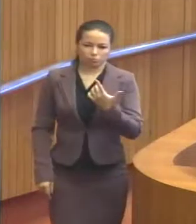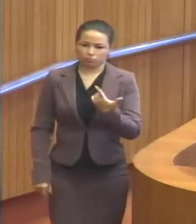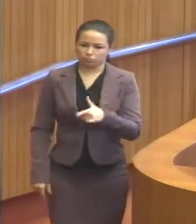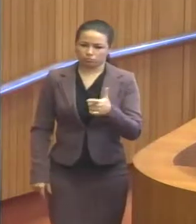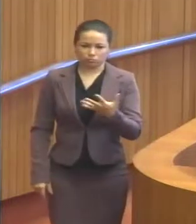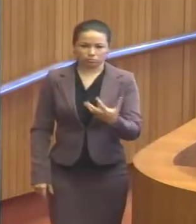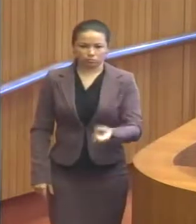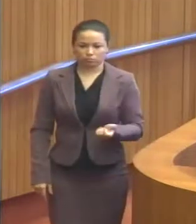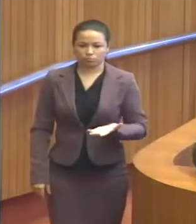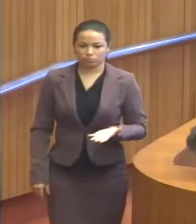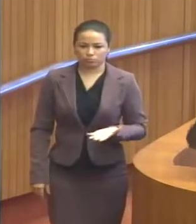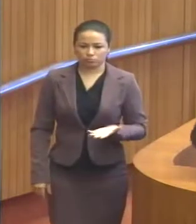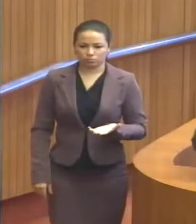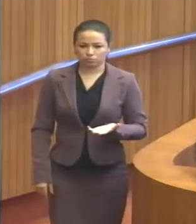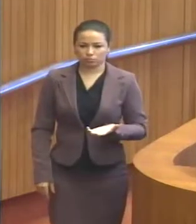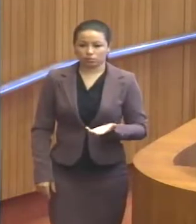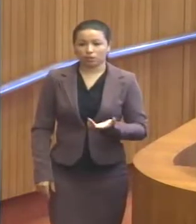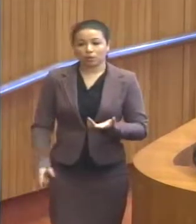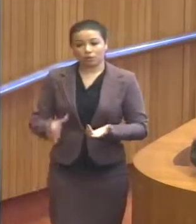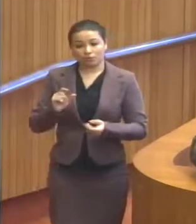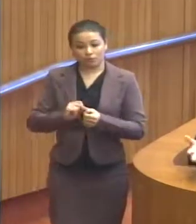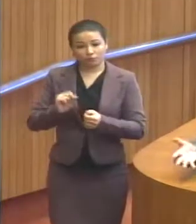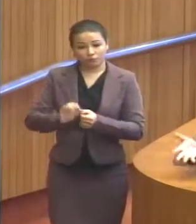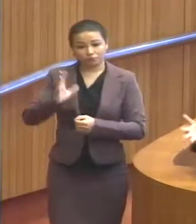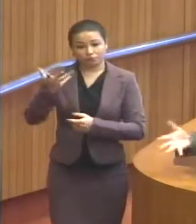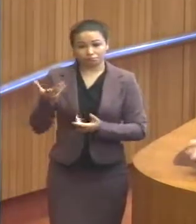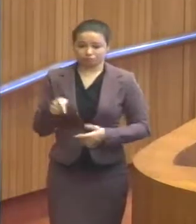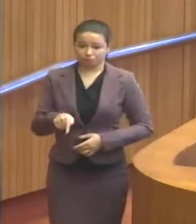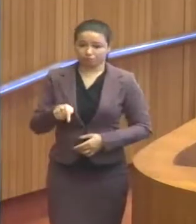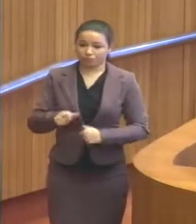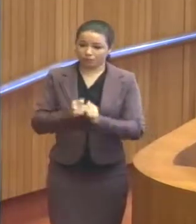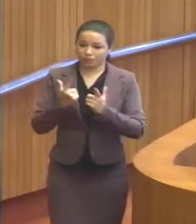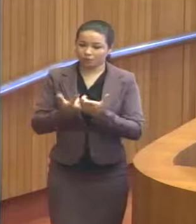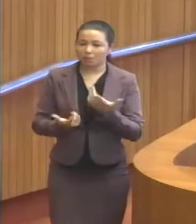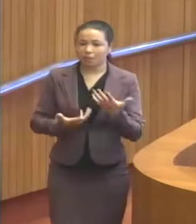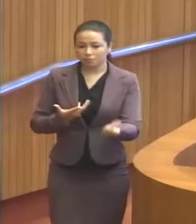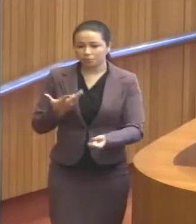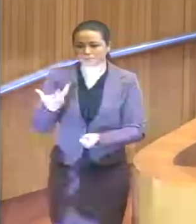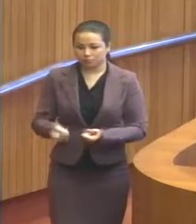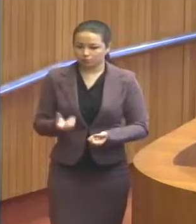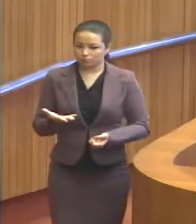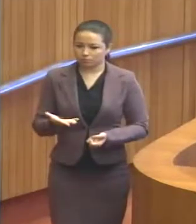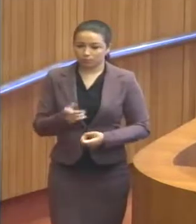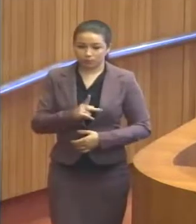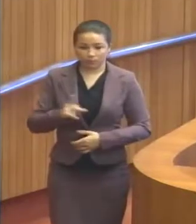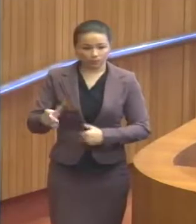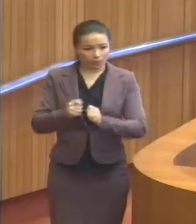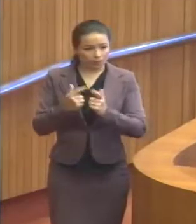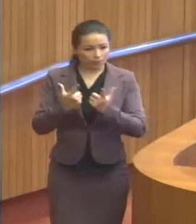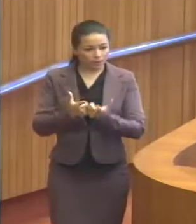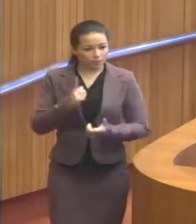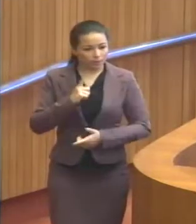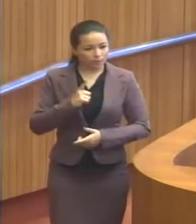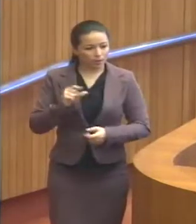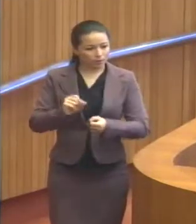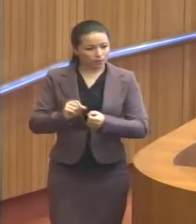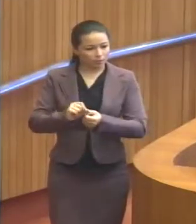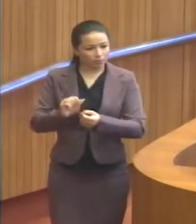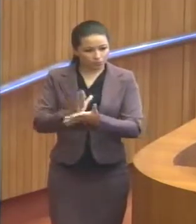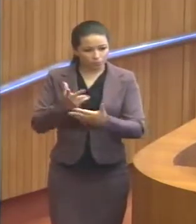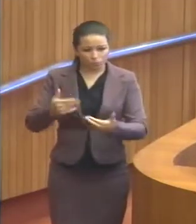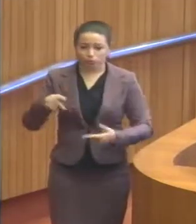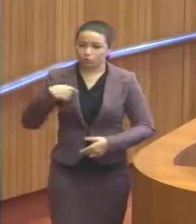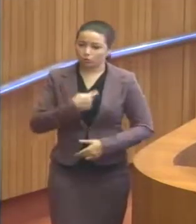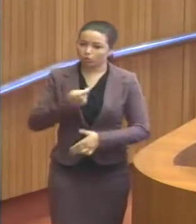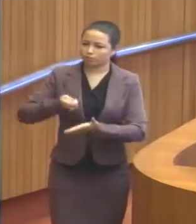aceitamos ser tratado dessa maneira e a Assembleia ser conivente. A presidência da Assembleia tem que tomar uma posição